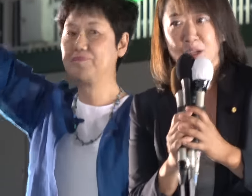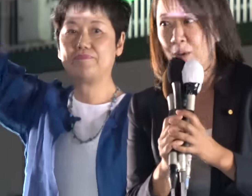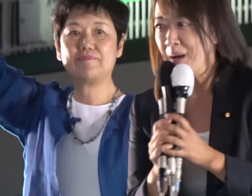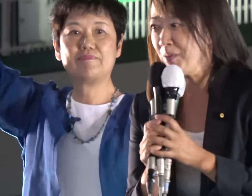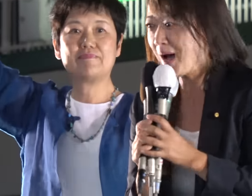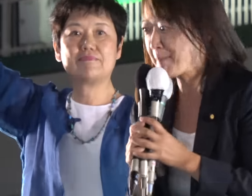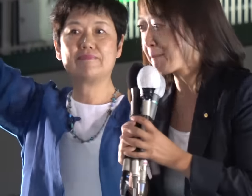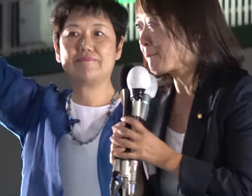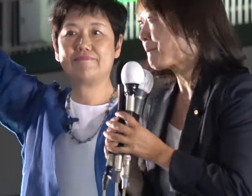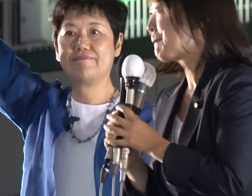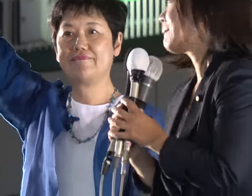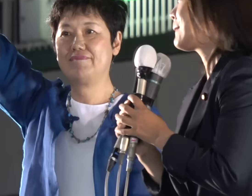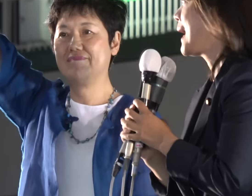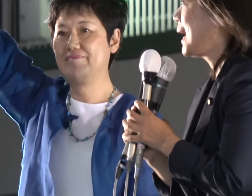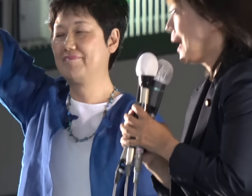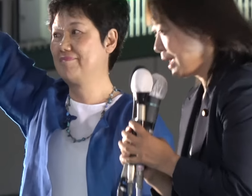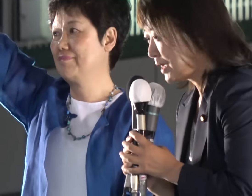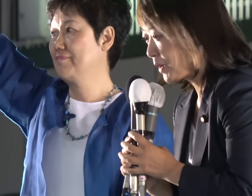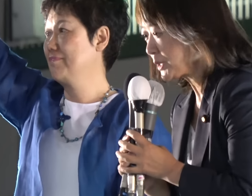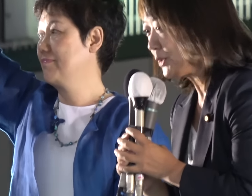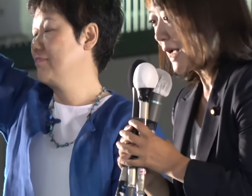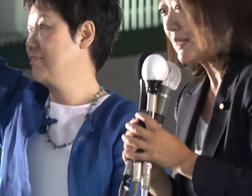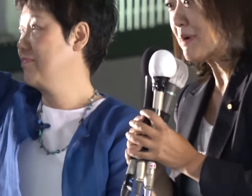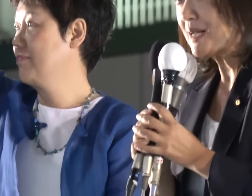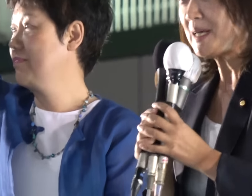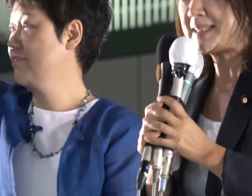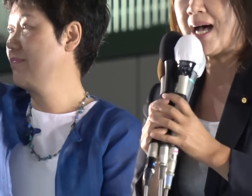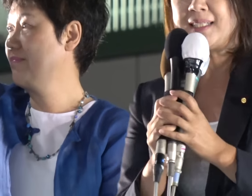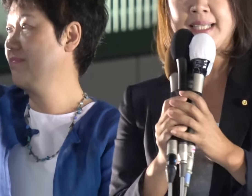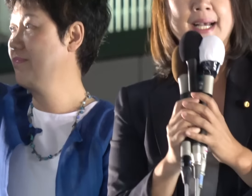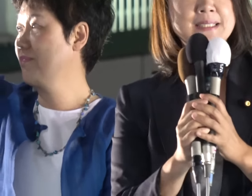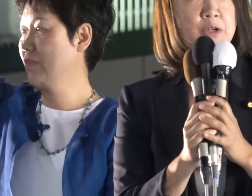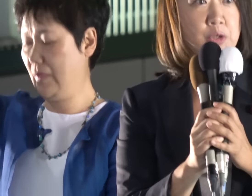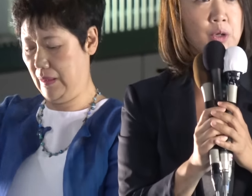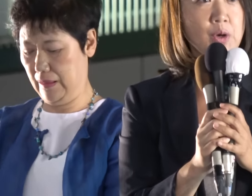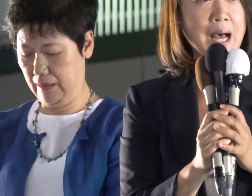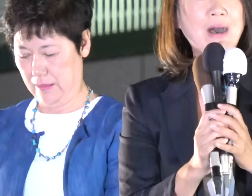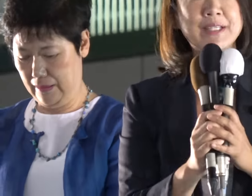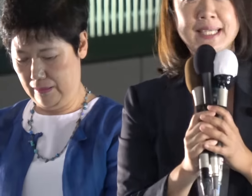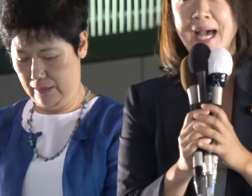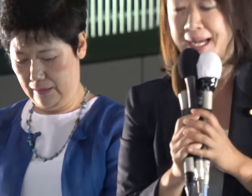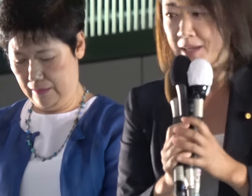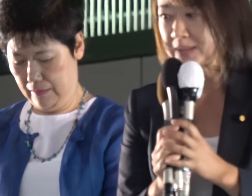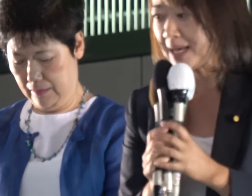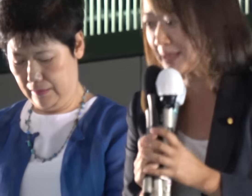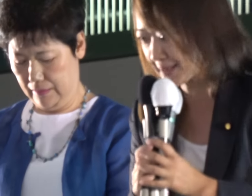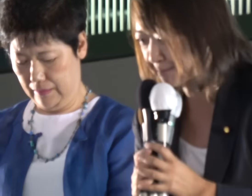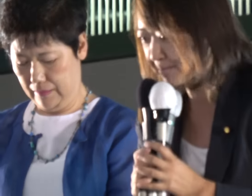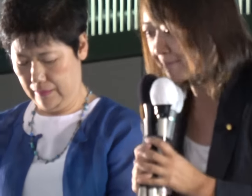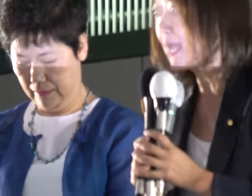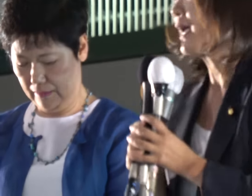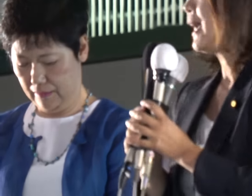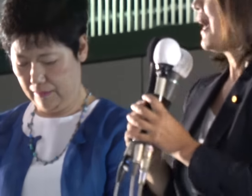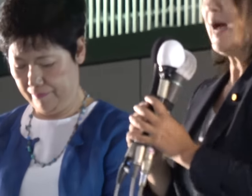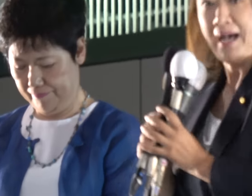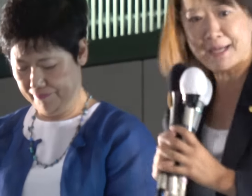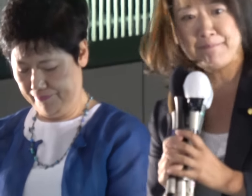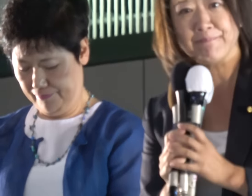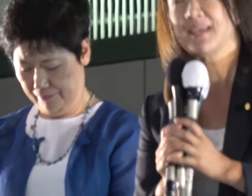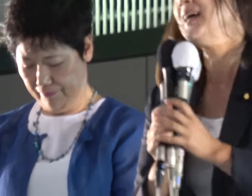皆様こんばんは。ご紹介を賜りました生活の党の青木愛でございます。